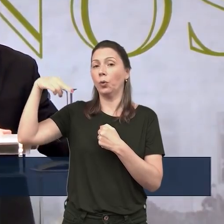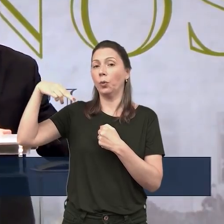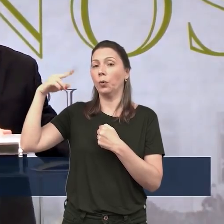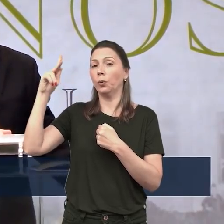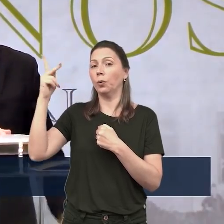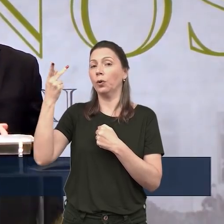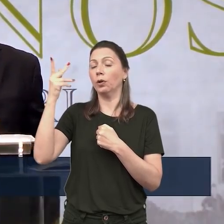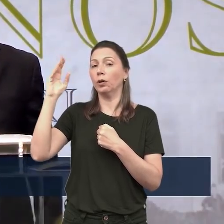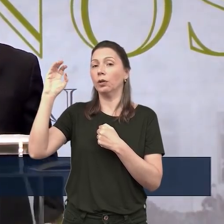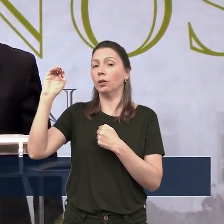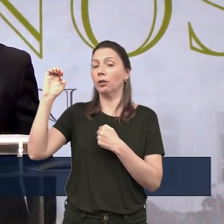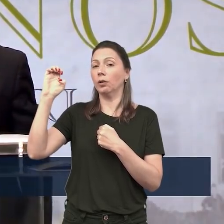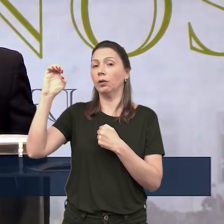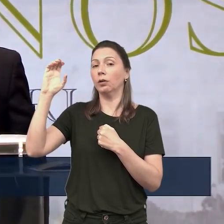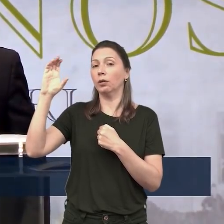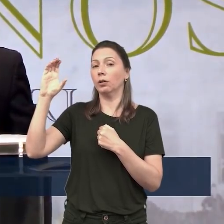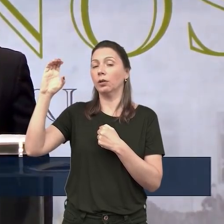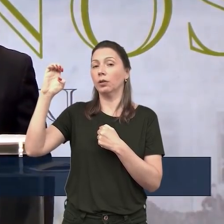ordem.